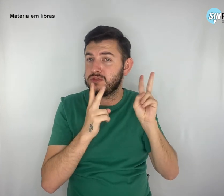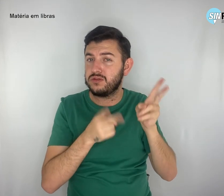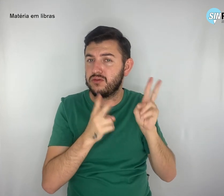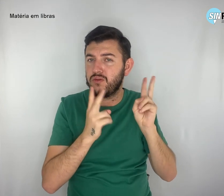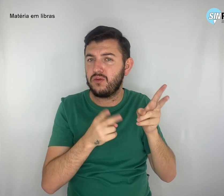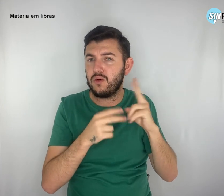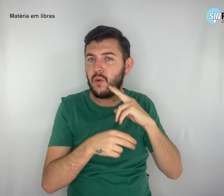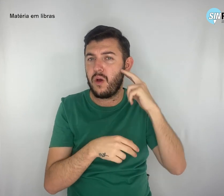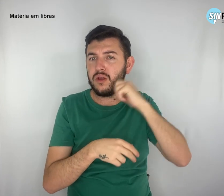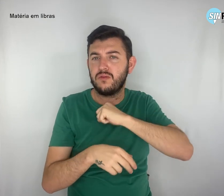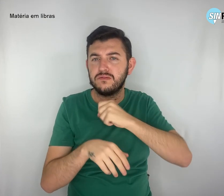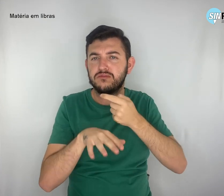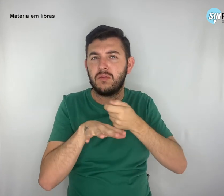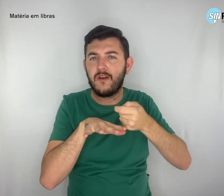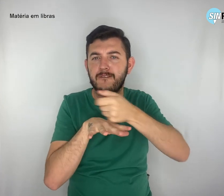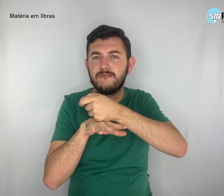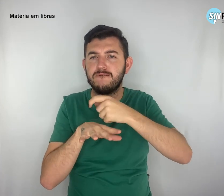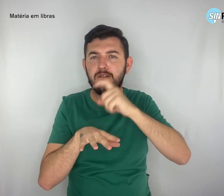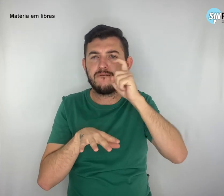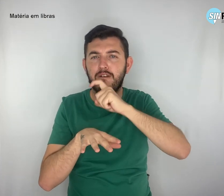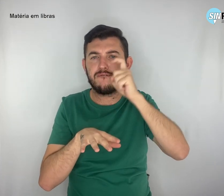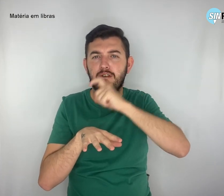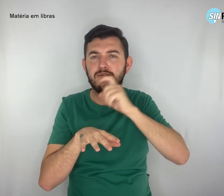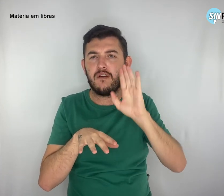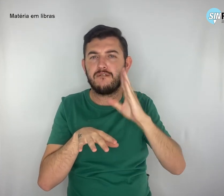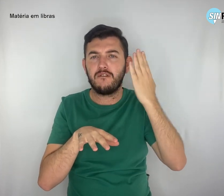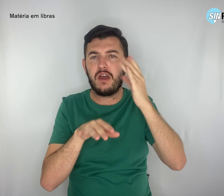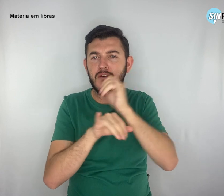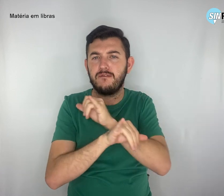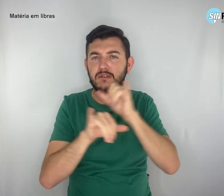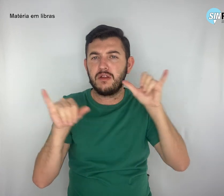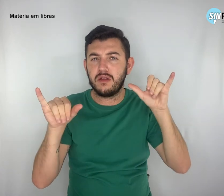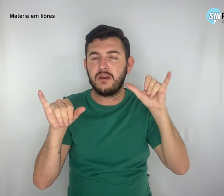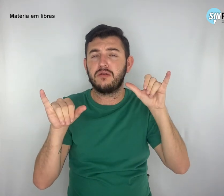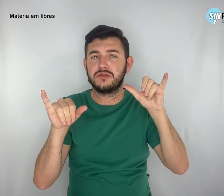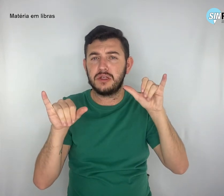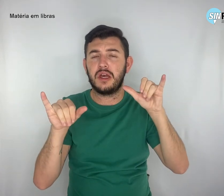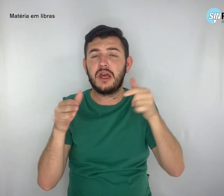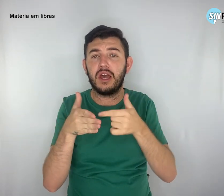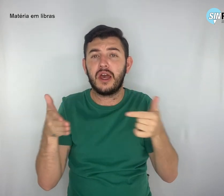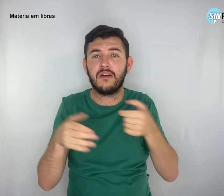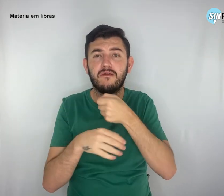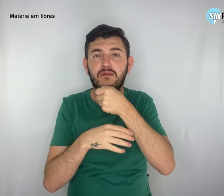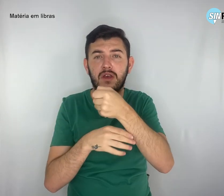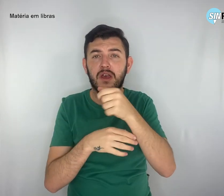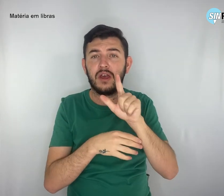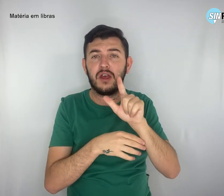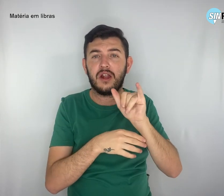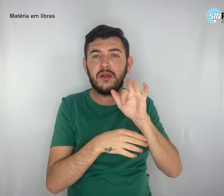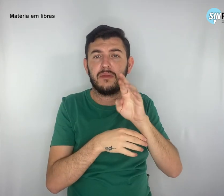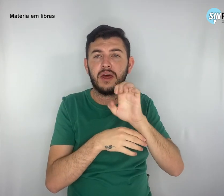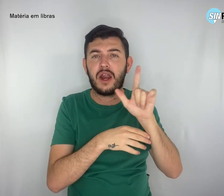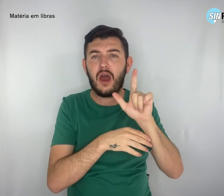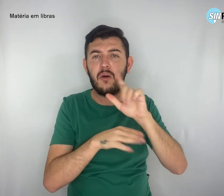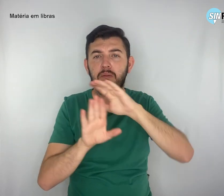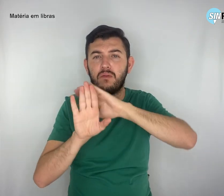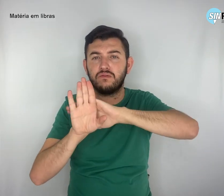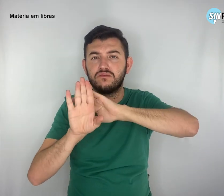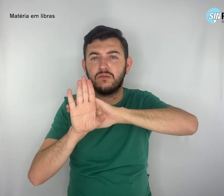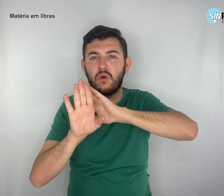fake news, notícias falsas e tramas ideológicas veiculadas pela imprensa liberal, o Brasil